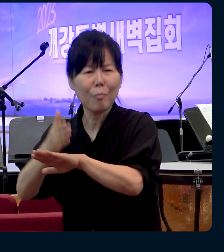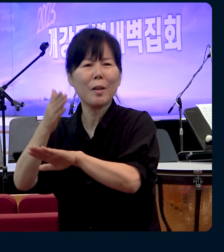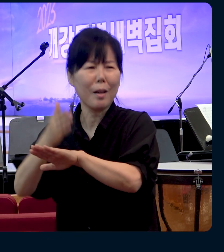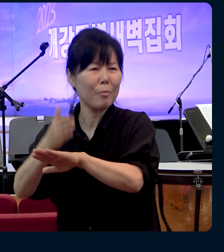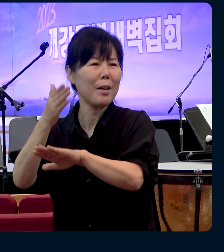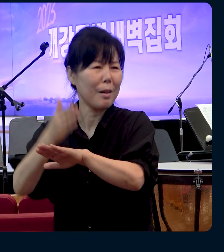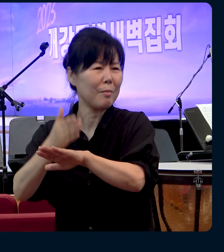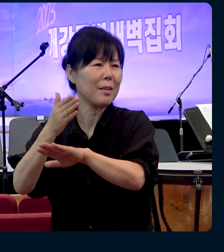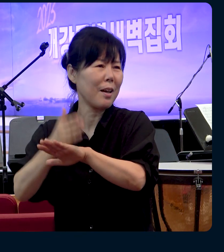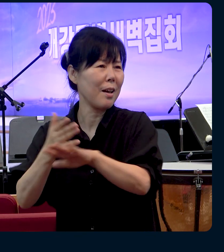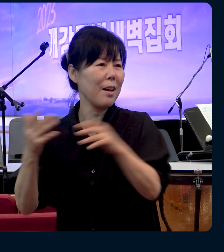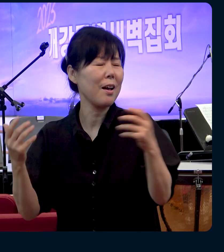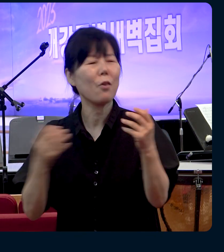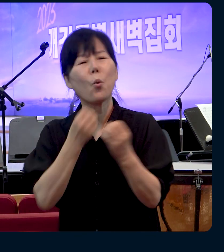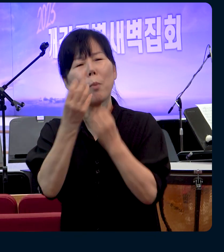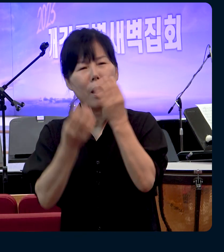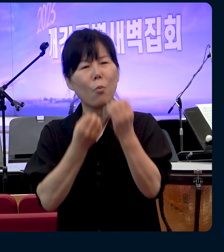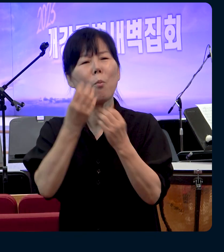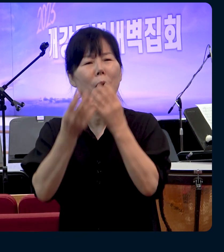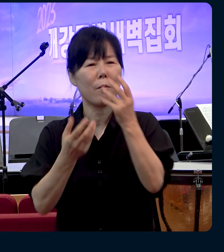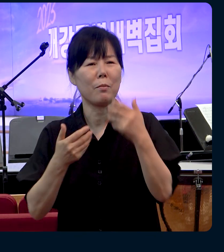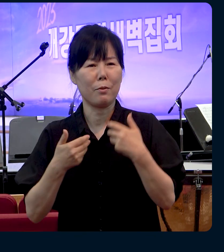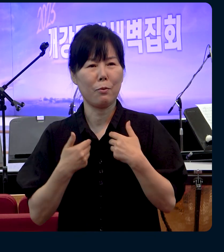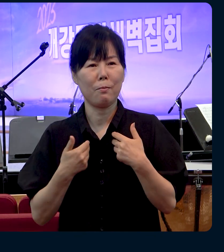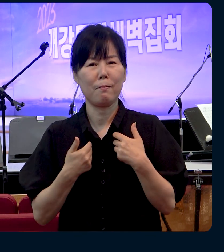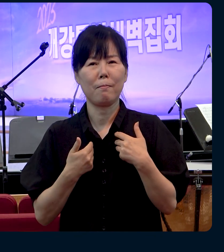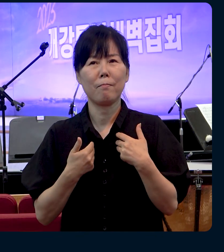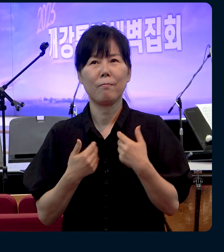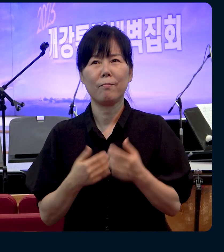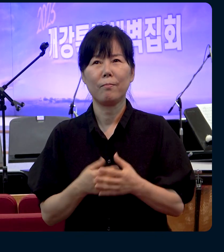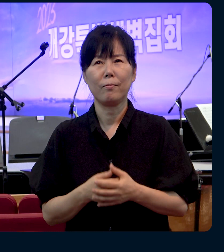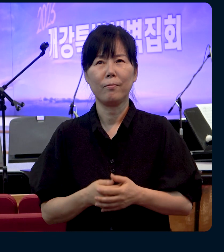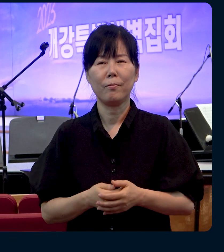감사함이 넘치는 사람이 그리스도인이에요.